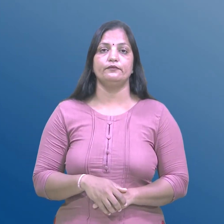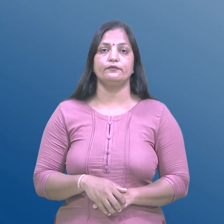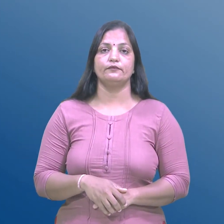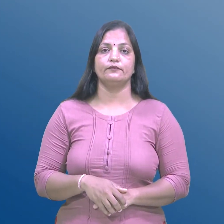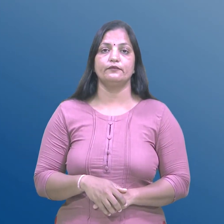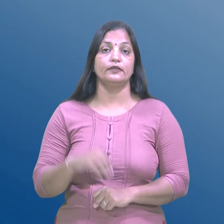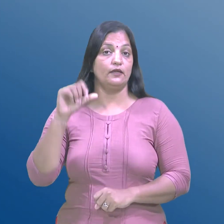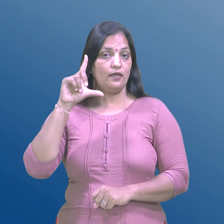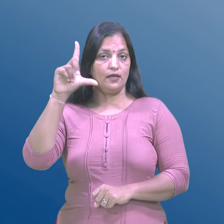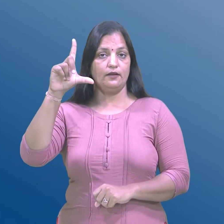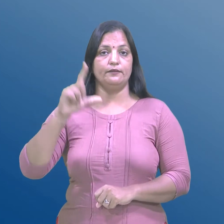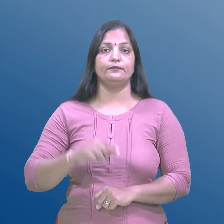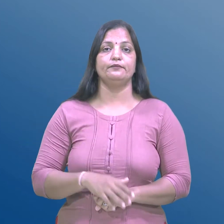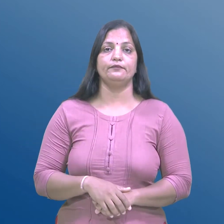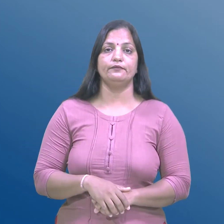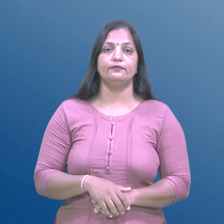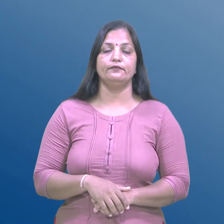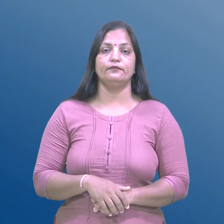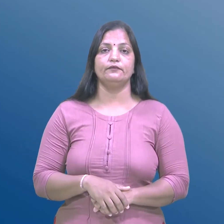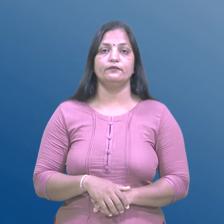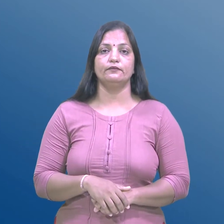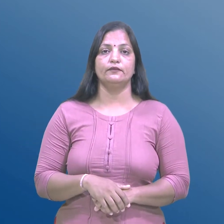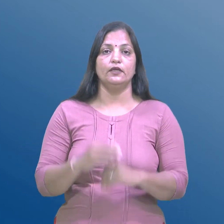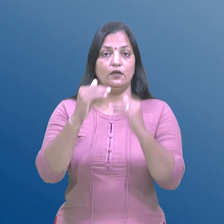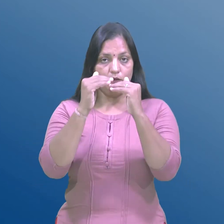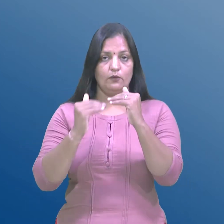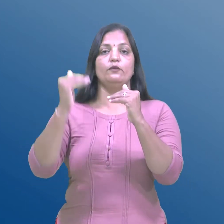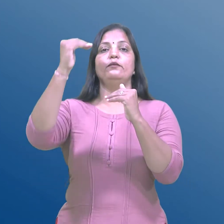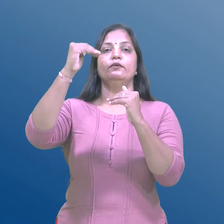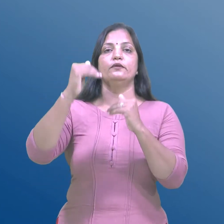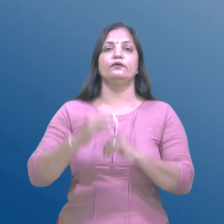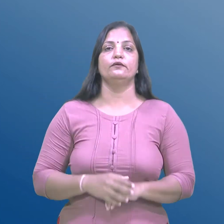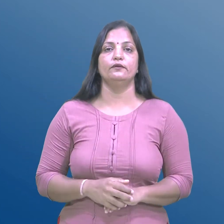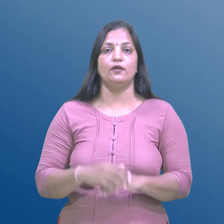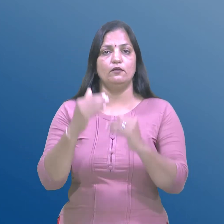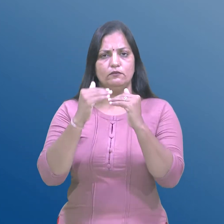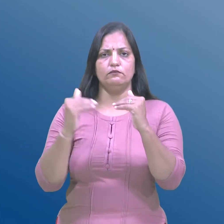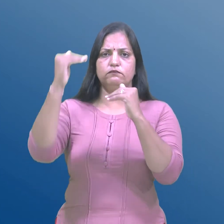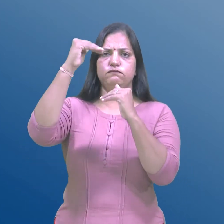એલ, ઉચ્ચ અથવા અધિક સહયોગ એટલે